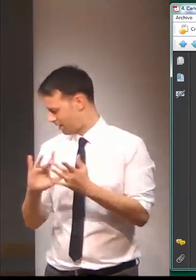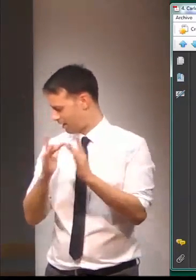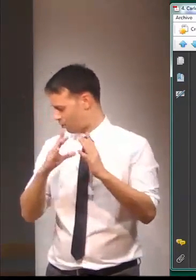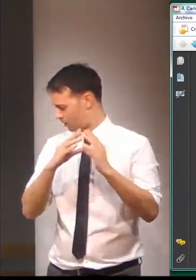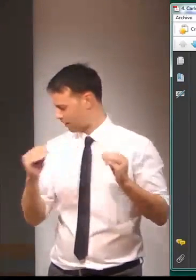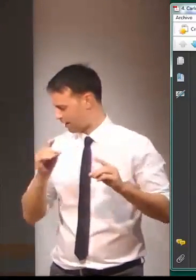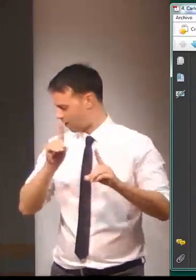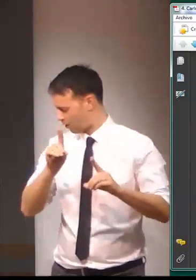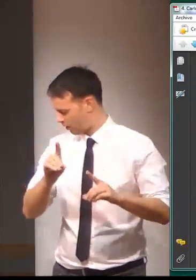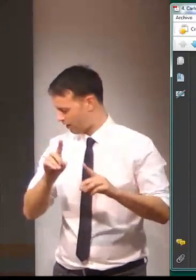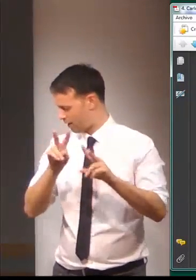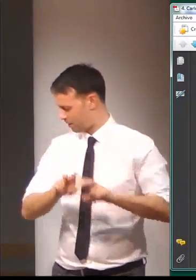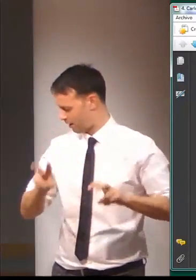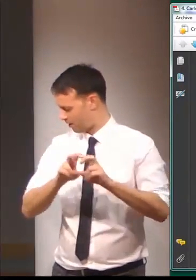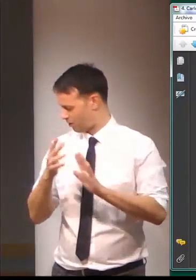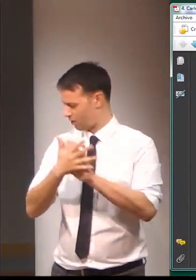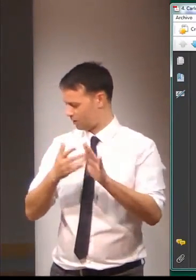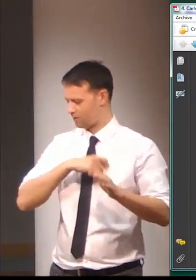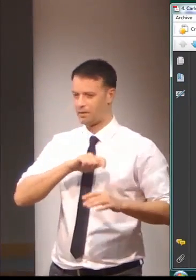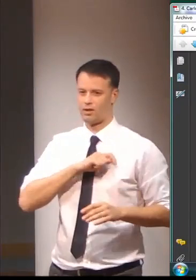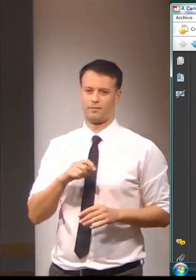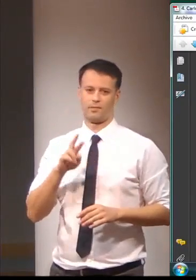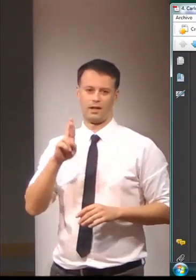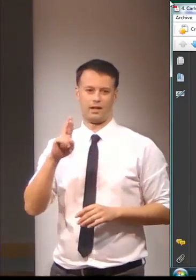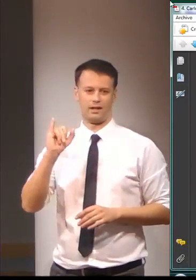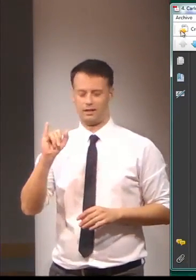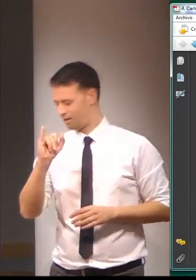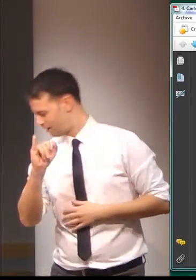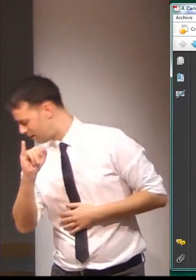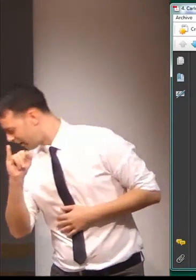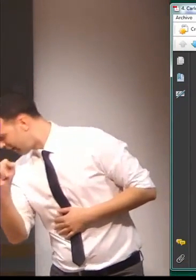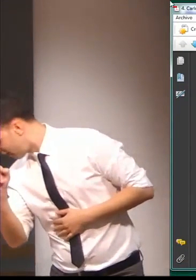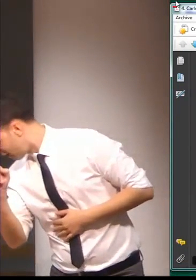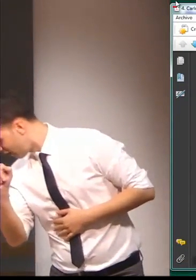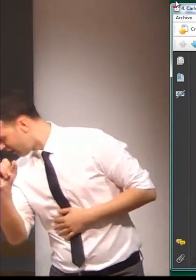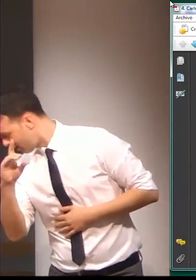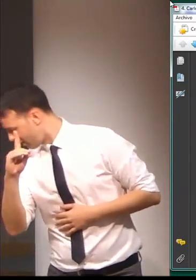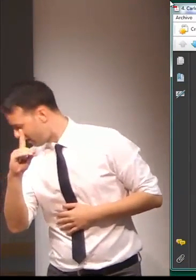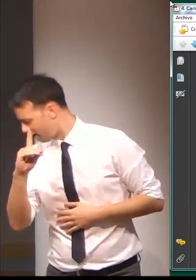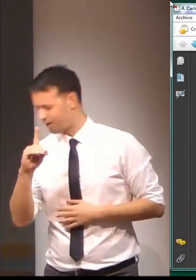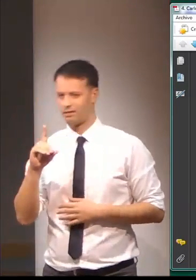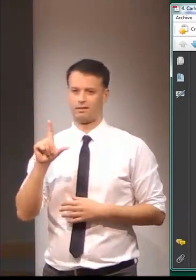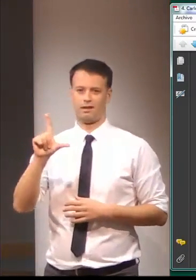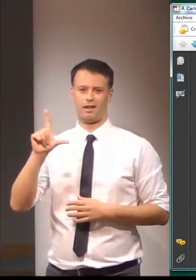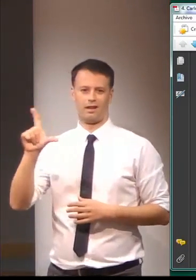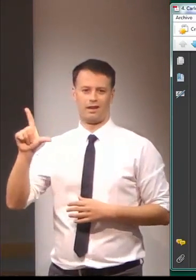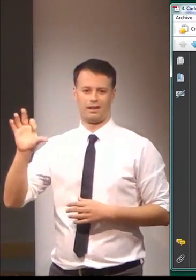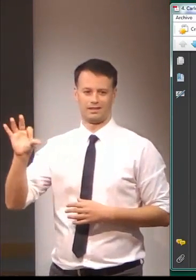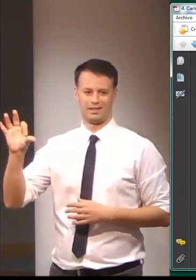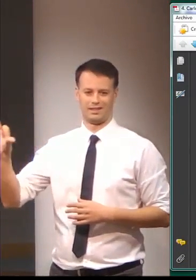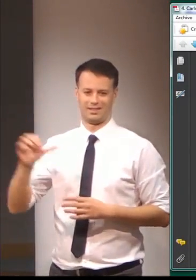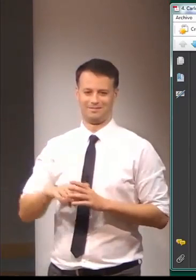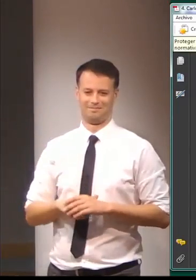también de la red interuniversitaria de docencia e investigación de la lengua de signos española. son